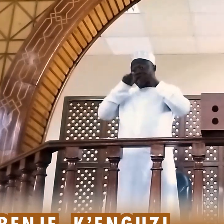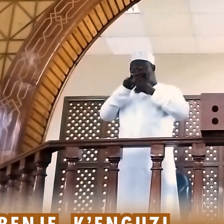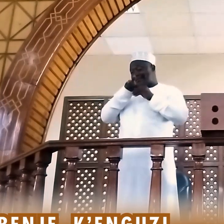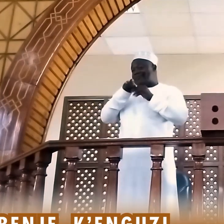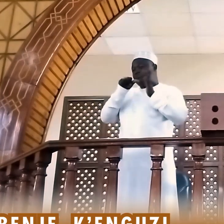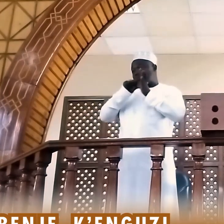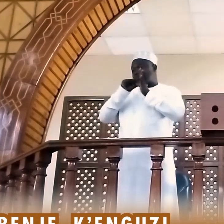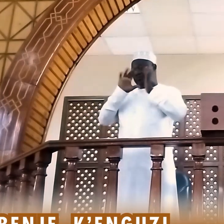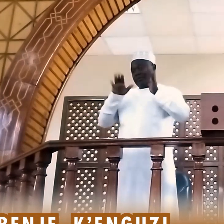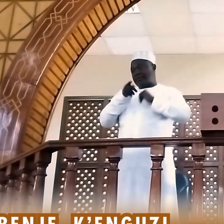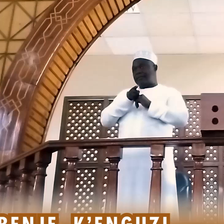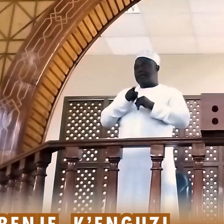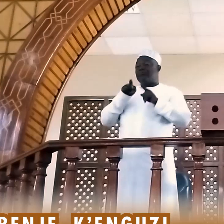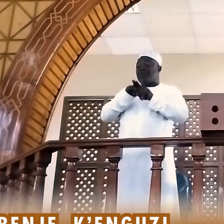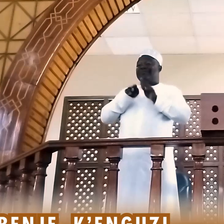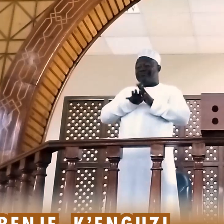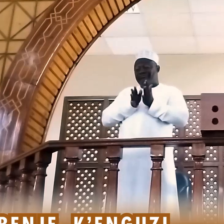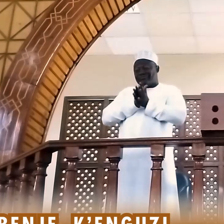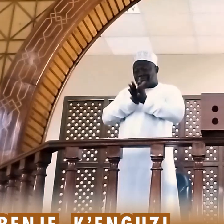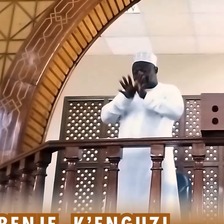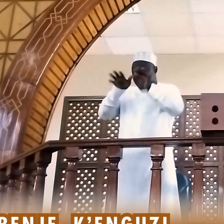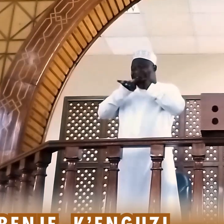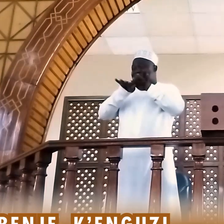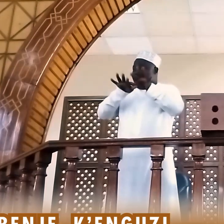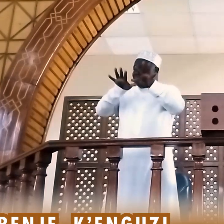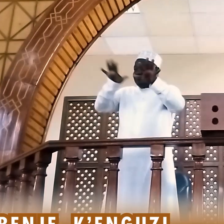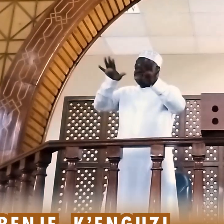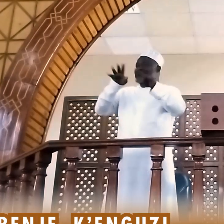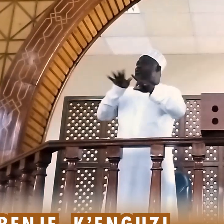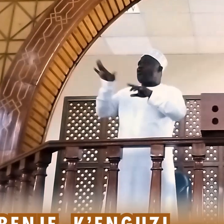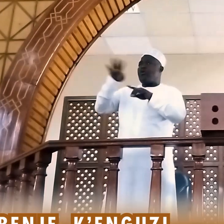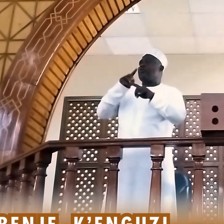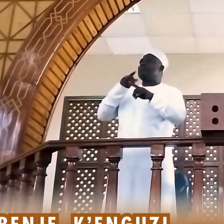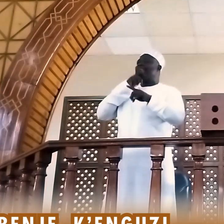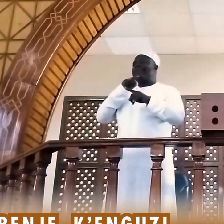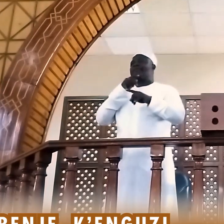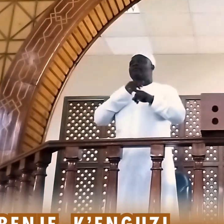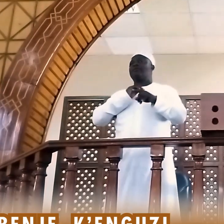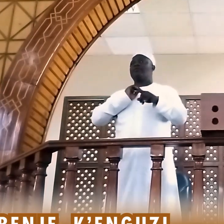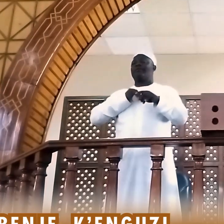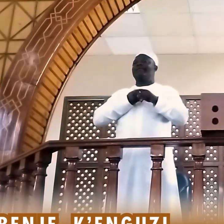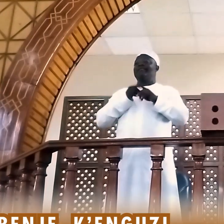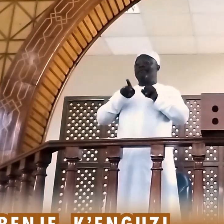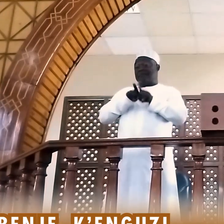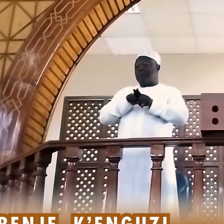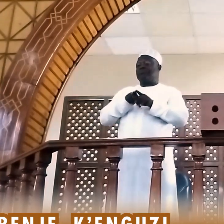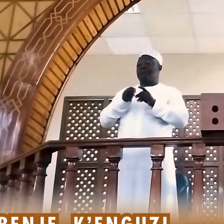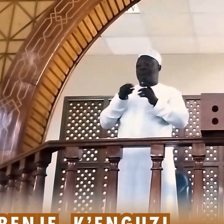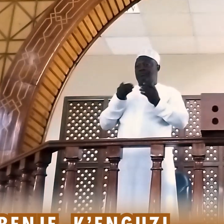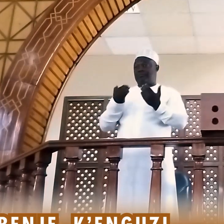والكفاءات العلمية والعملية وهي